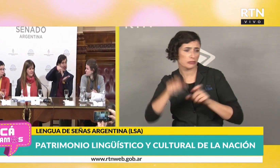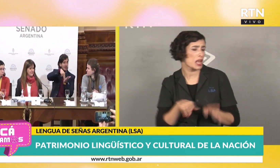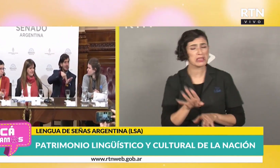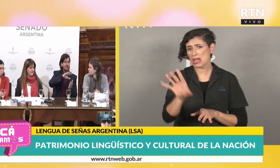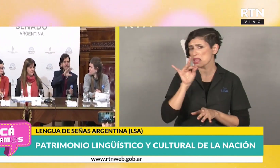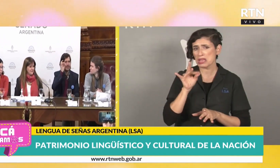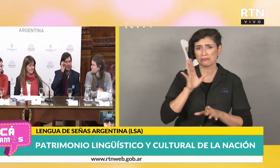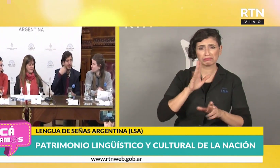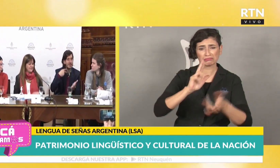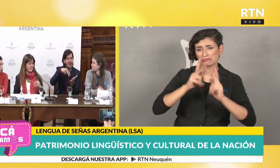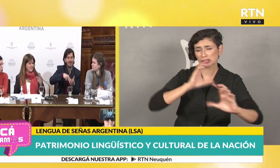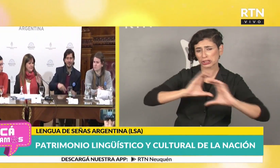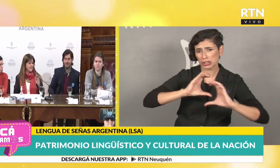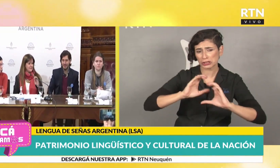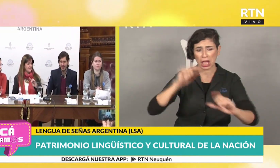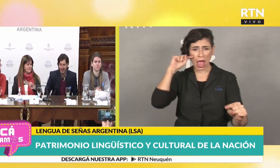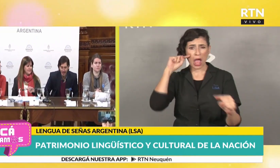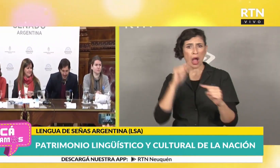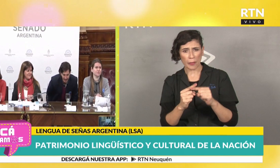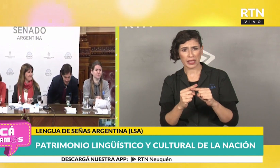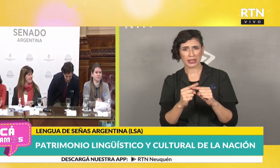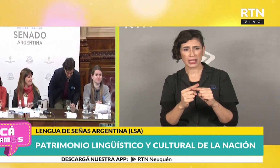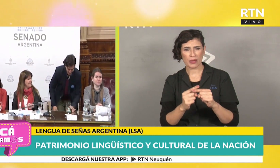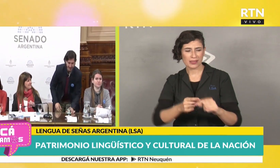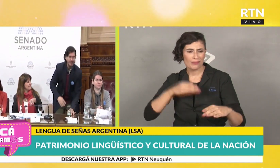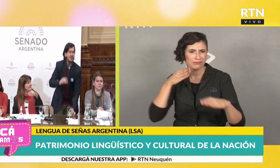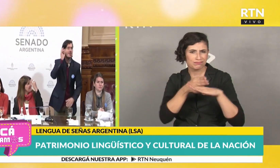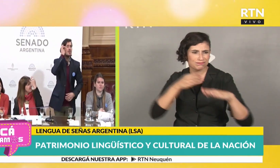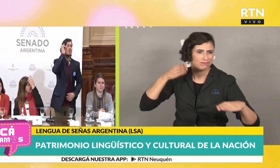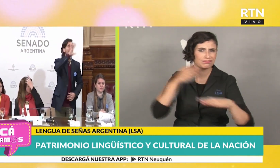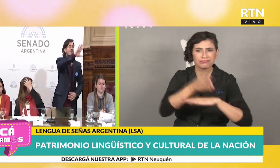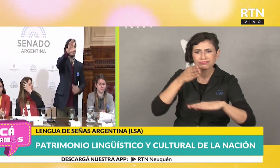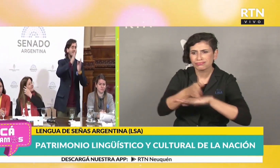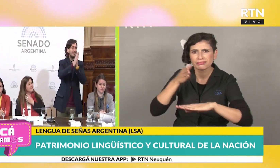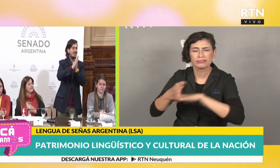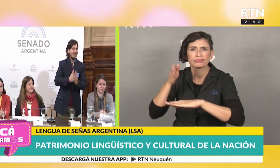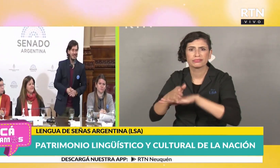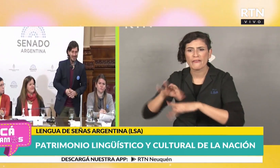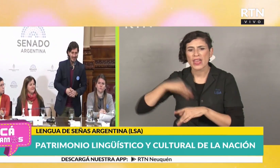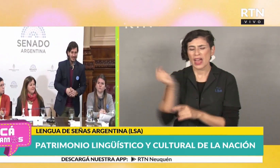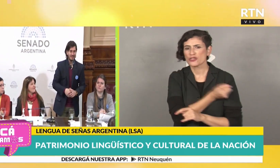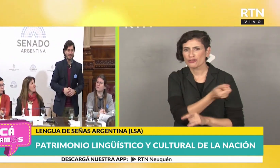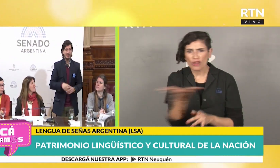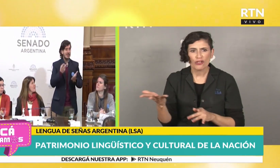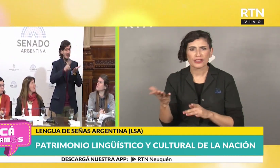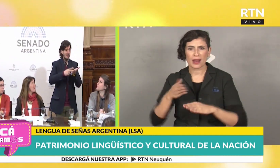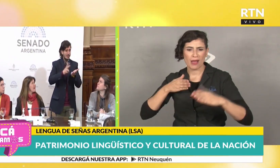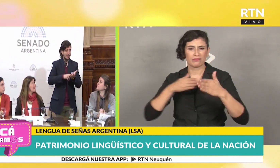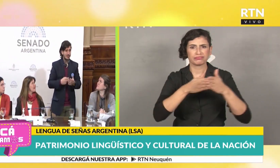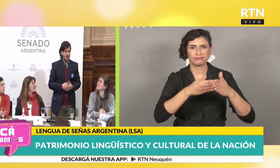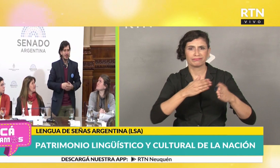lengua, con el objetivo de tener una accesibilidad efectiva y plena a la vida social, eliminar